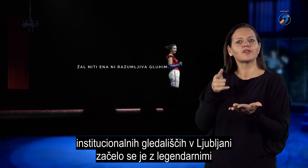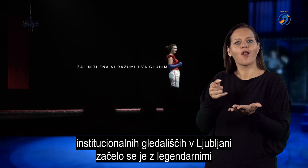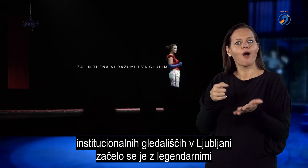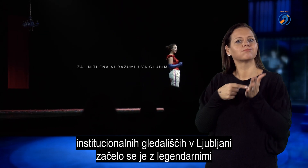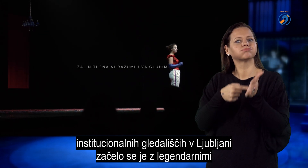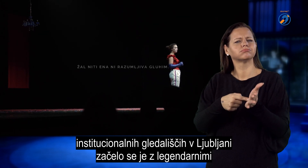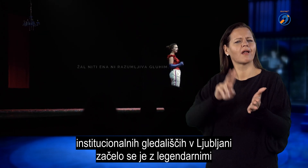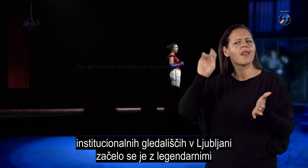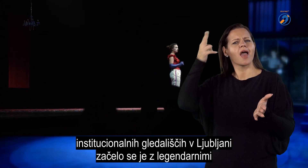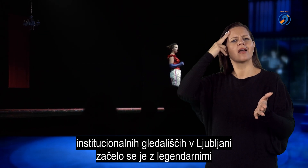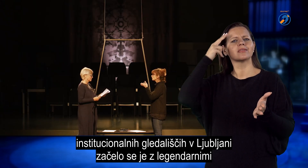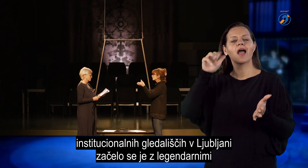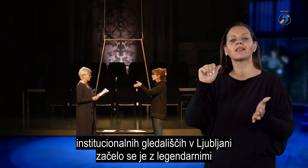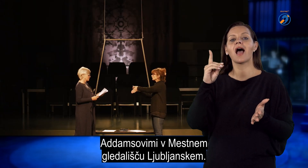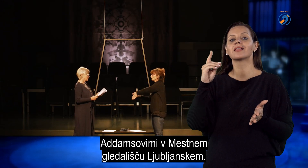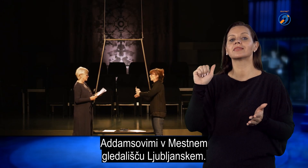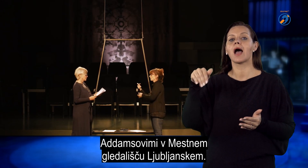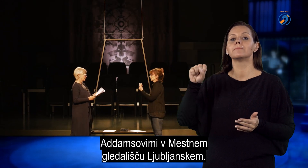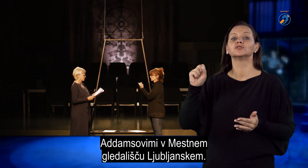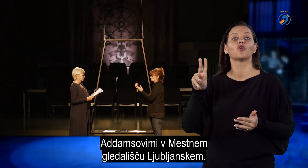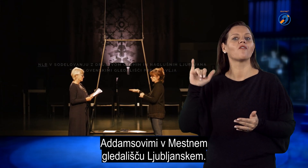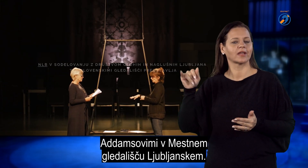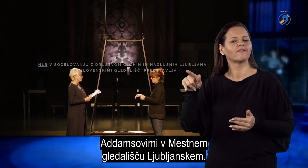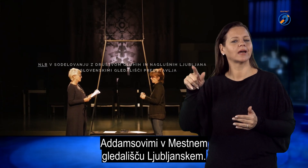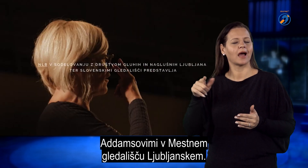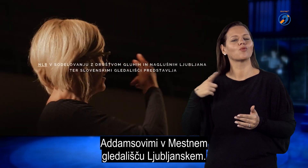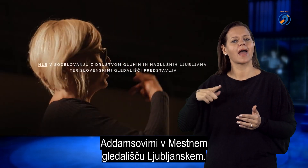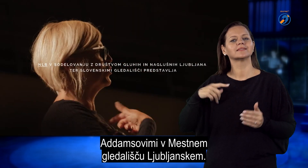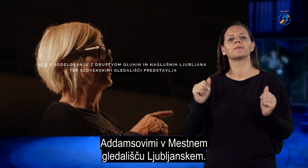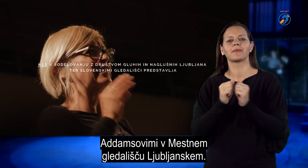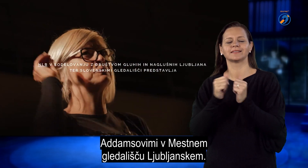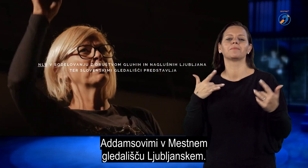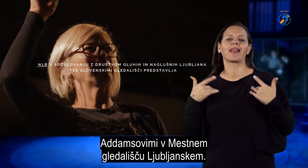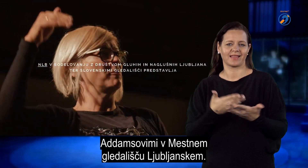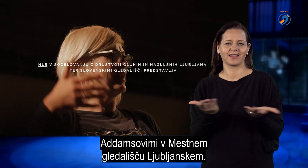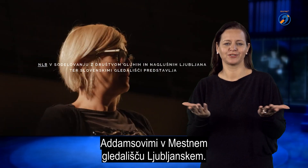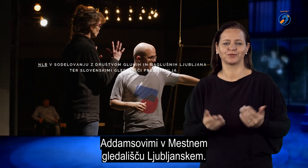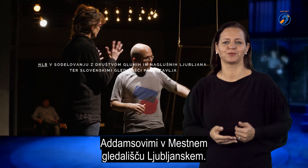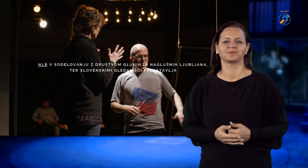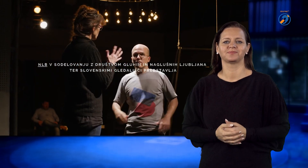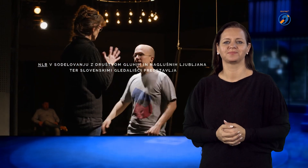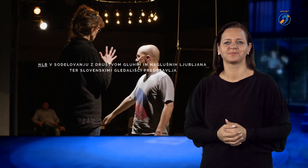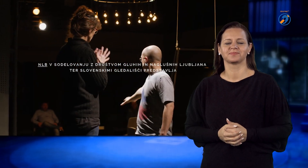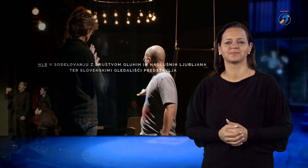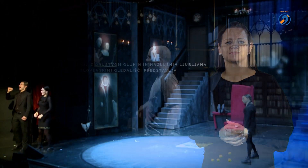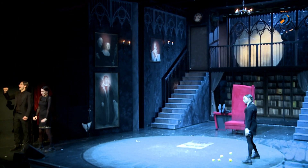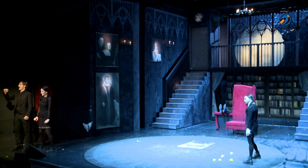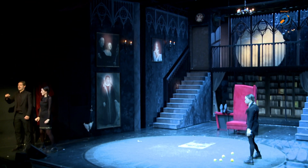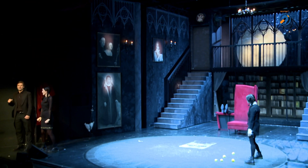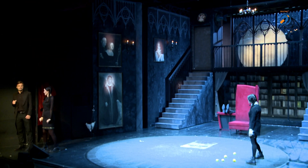Začelo se je z legendarnimi Adamsovimi v Mestnem gledališču ljubljanskem.